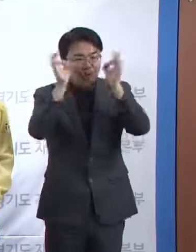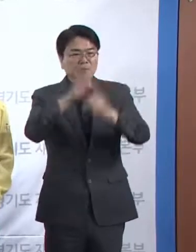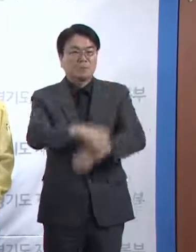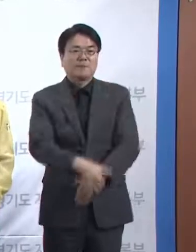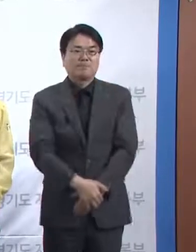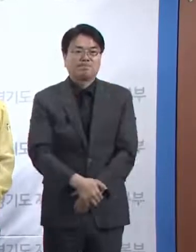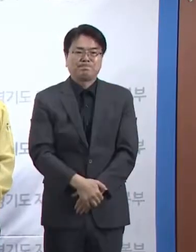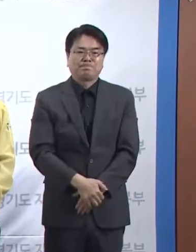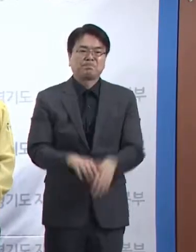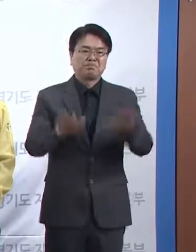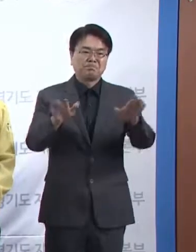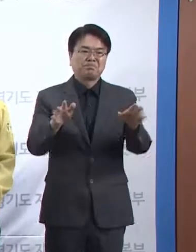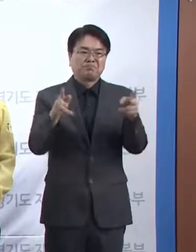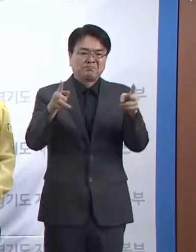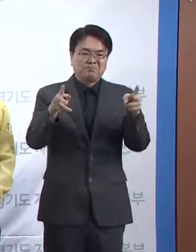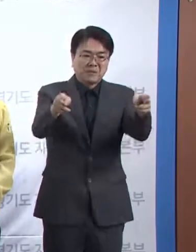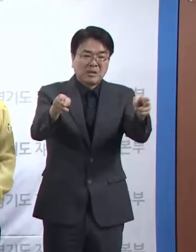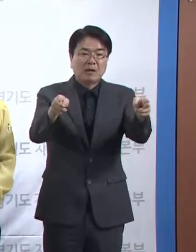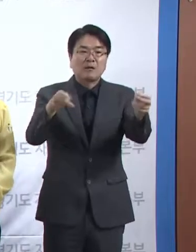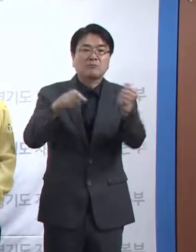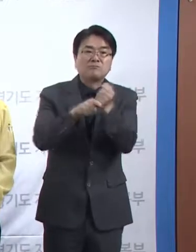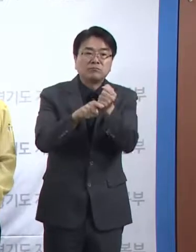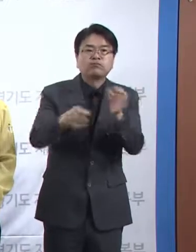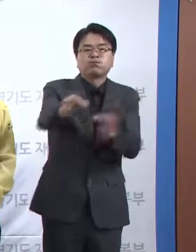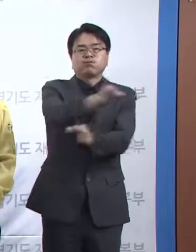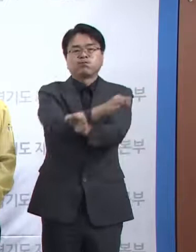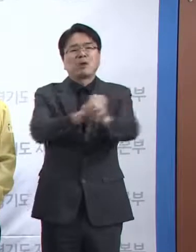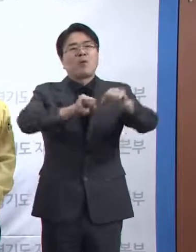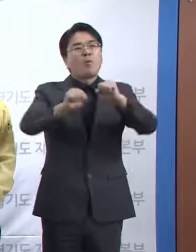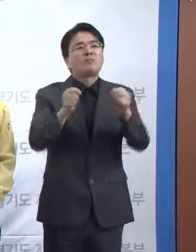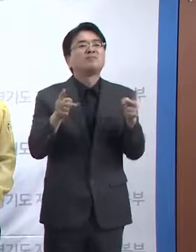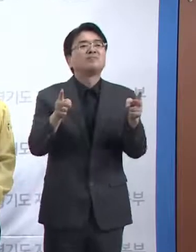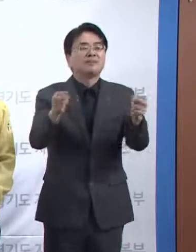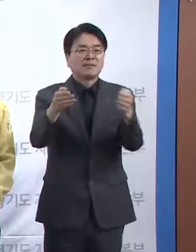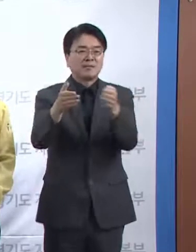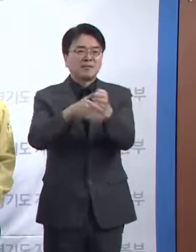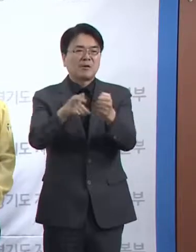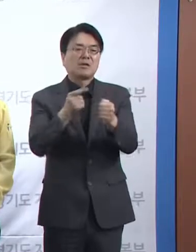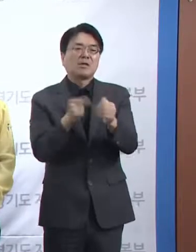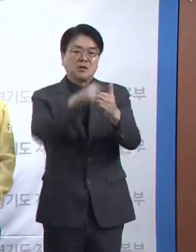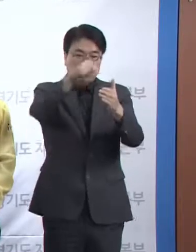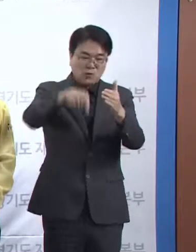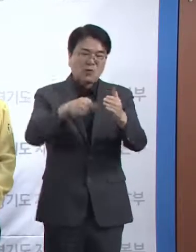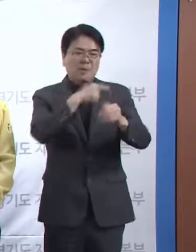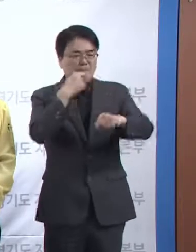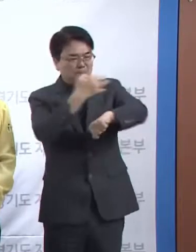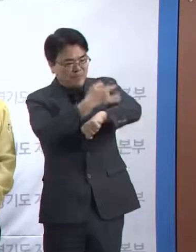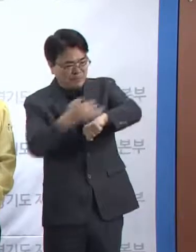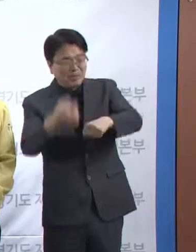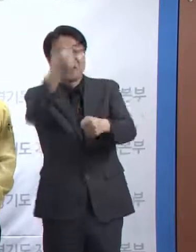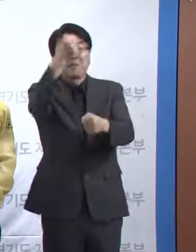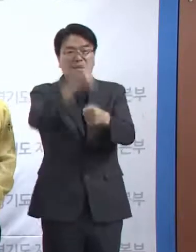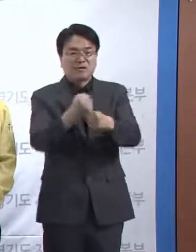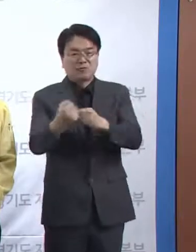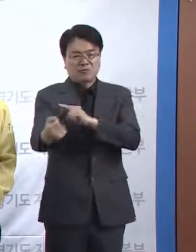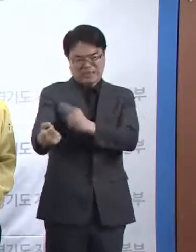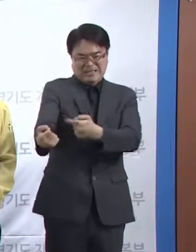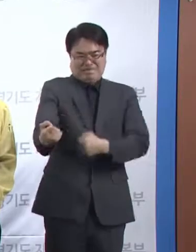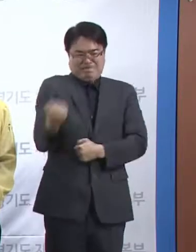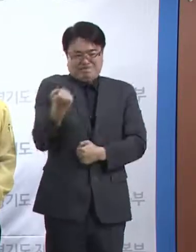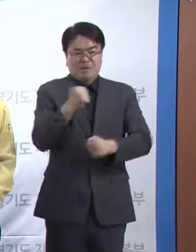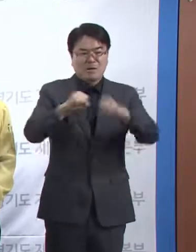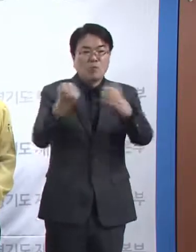끊어진 경제에 모사혈관에 혈액이 돌게 해야 합니다. 멈춰진 소비가 이루어져야 하고 소비